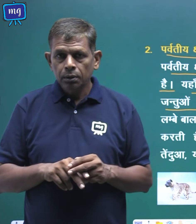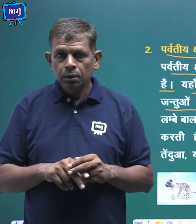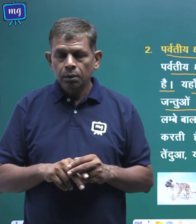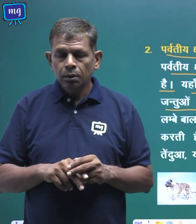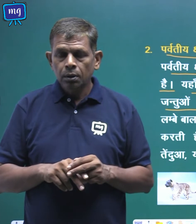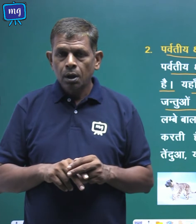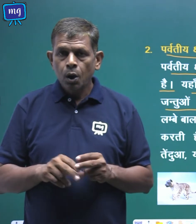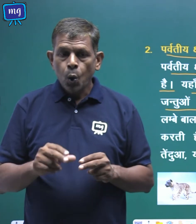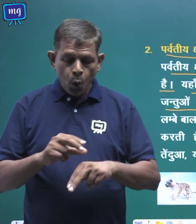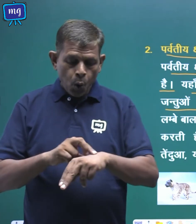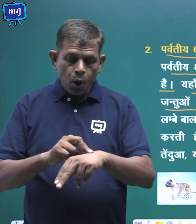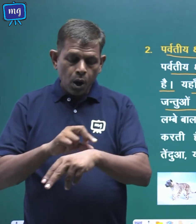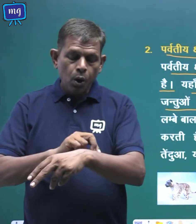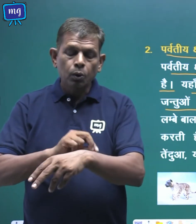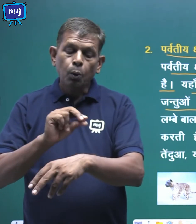मोटी त्वचा